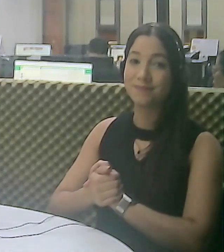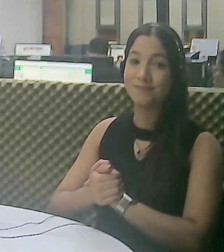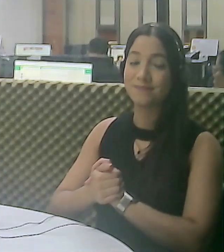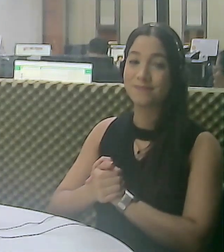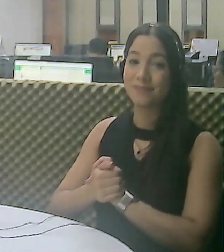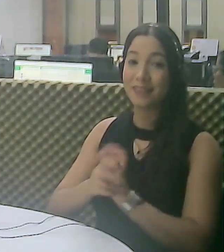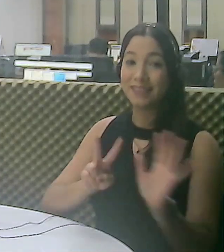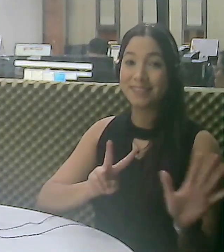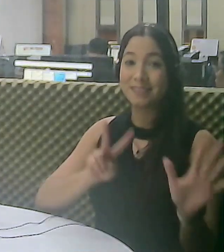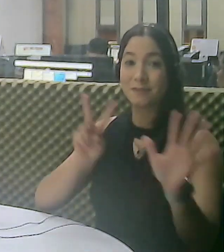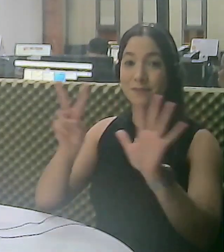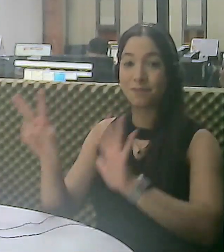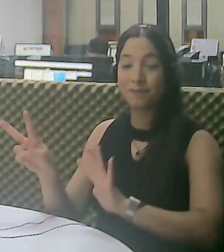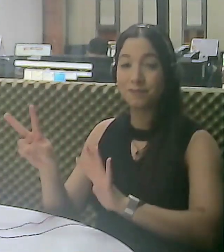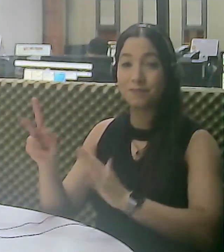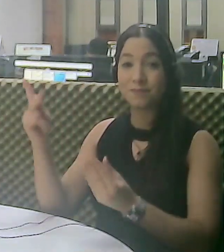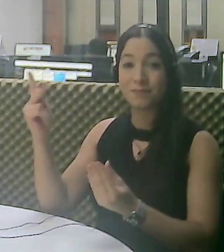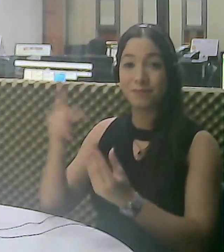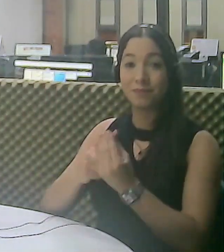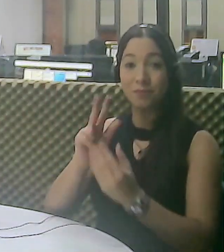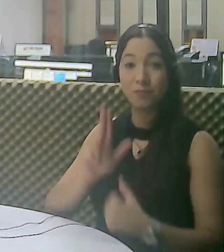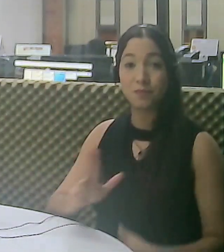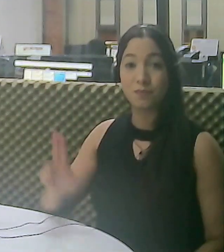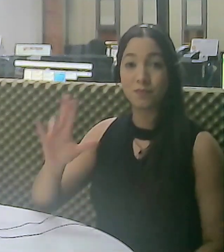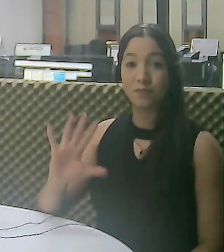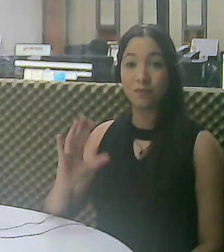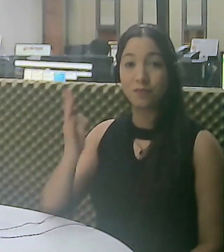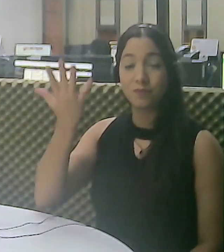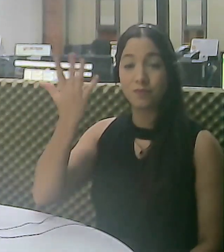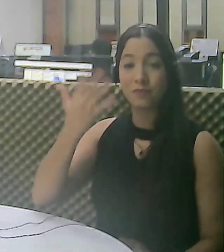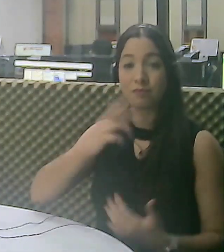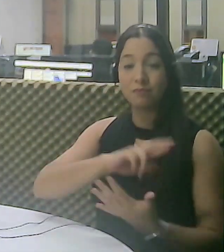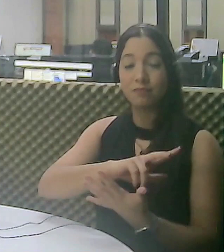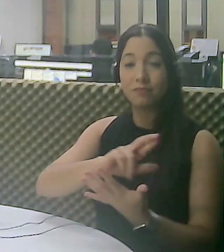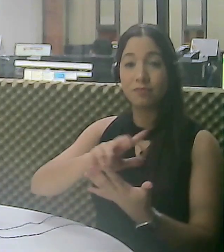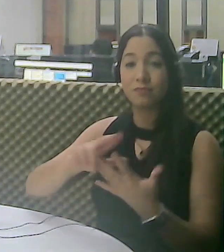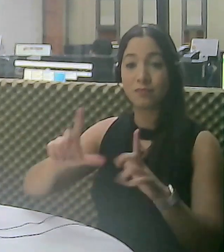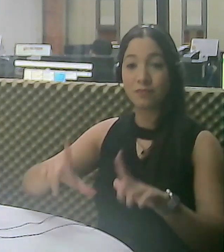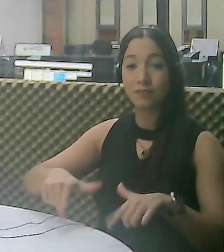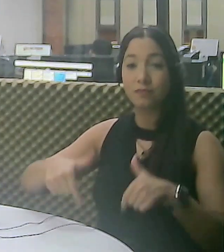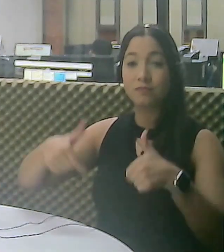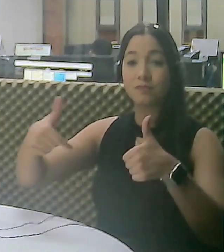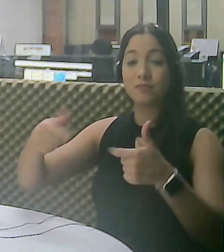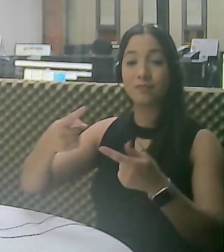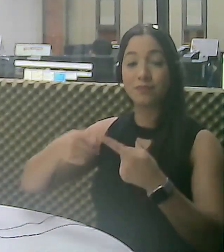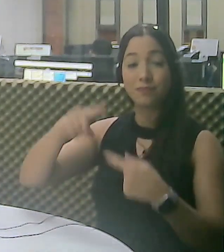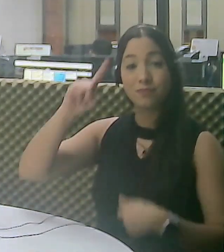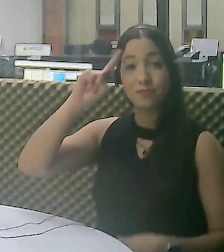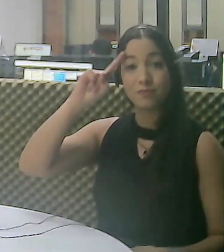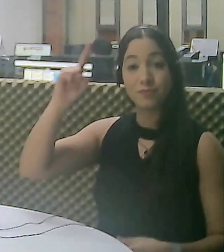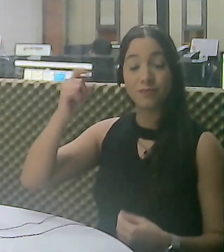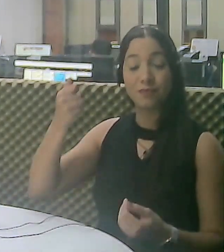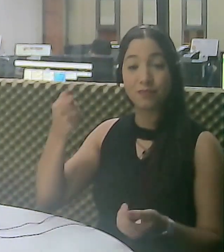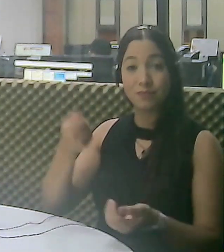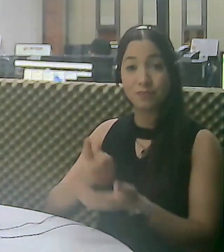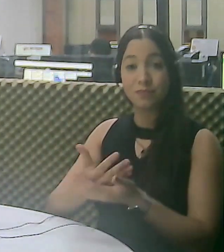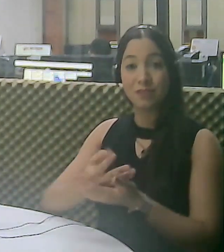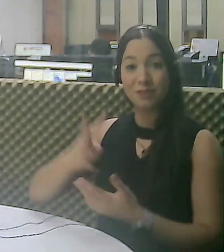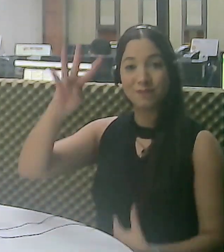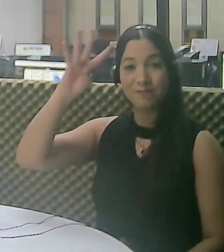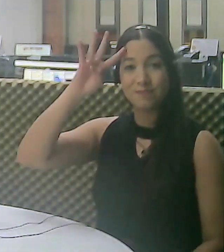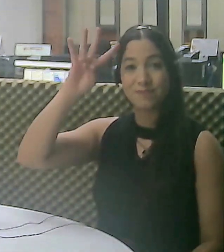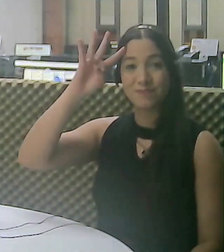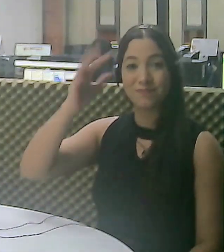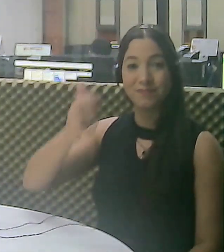Durante esta semana, o PROCON Uberlândia vai realizar uma série de ações, uma vez que o Dia do Consumidor é celebrado nesta quarta-feira,